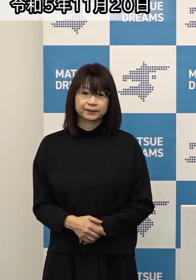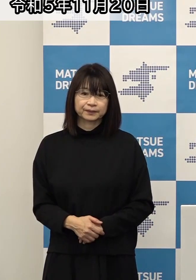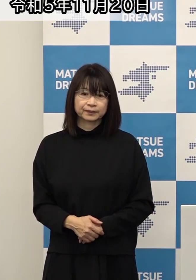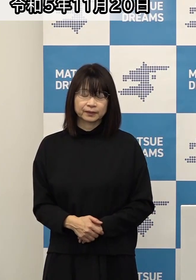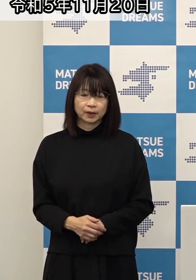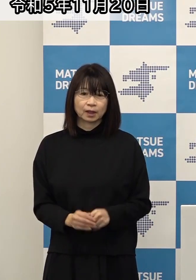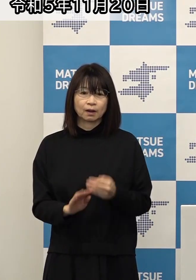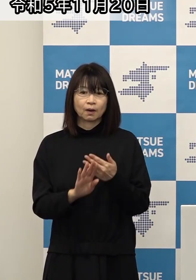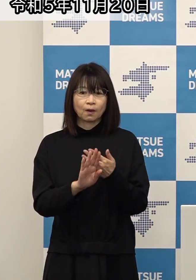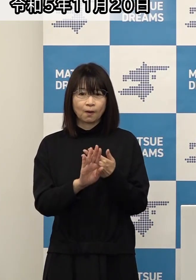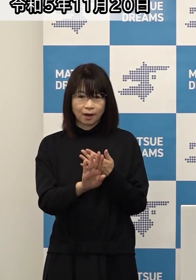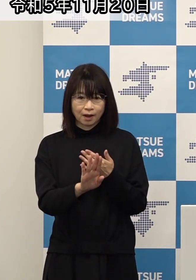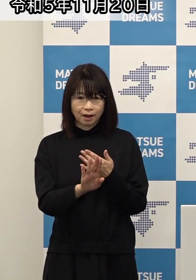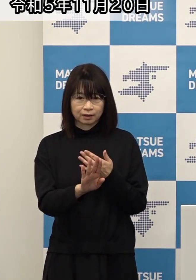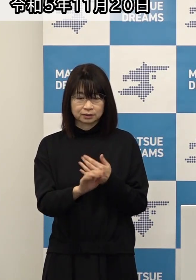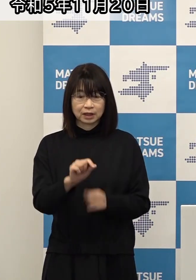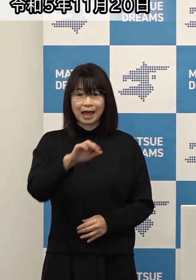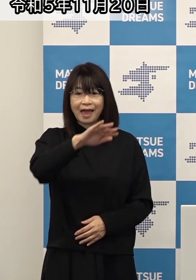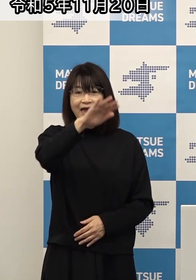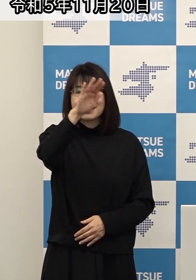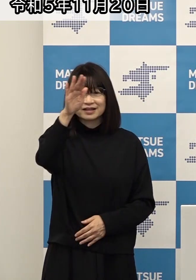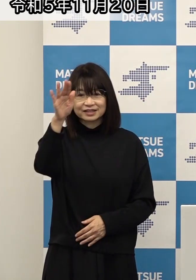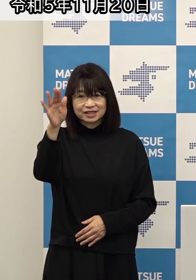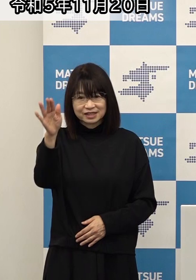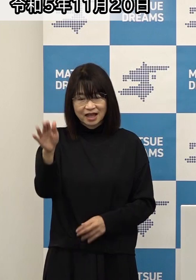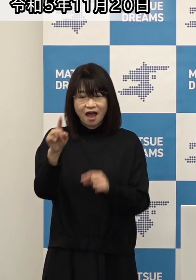いいですか。はい、じゃあお願いします。山陰庁新報さん。